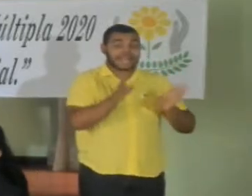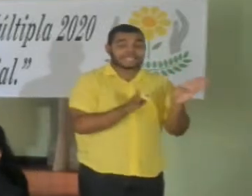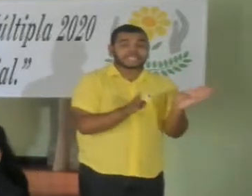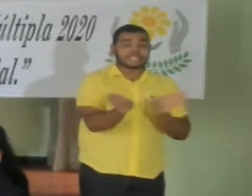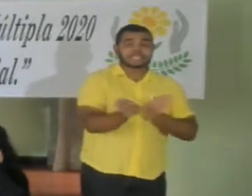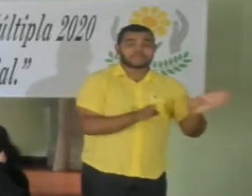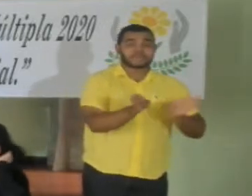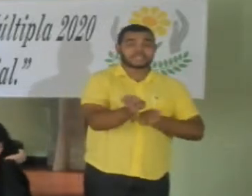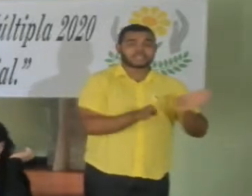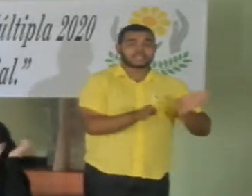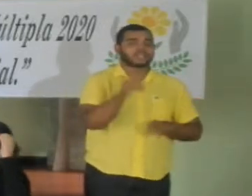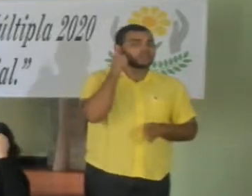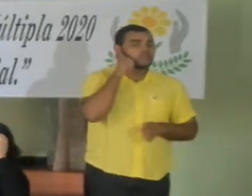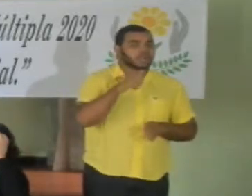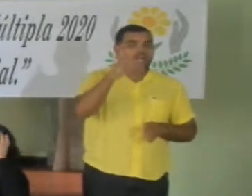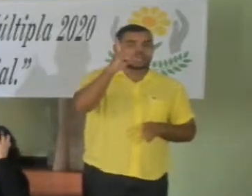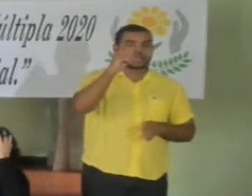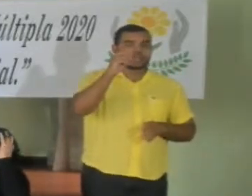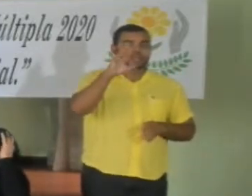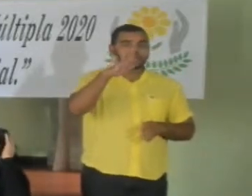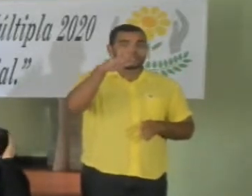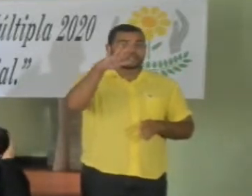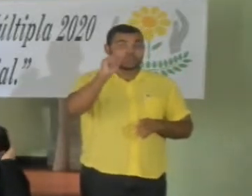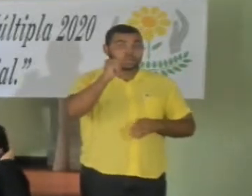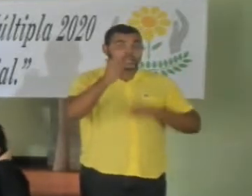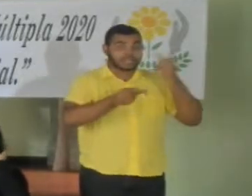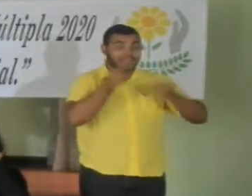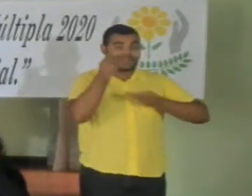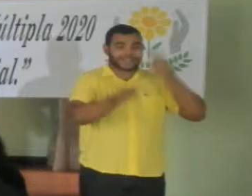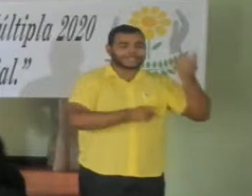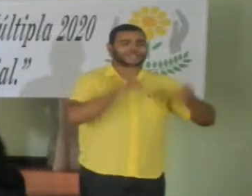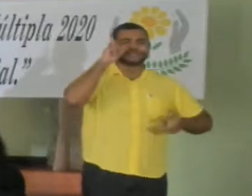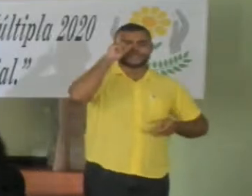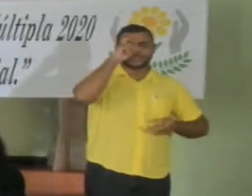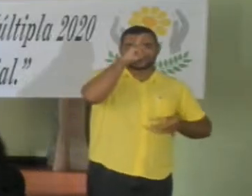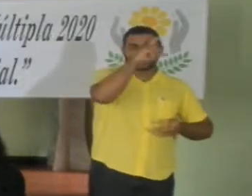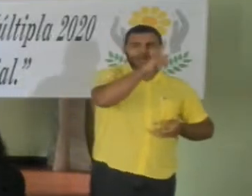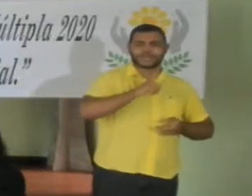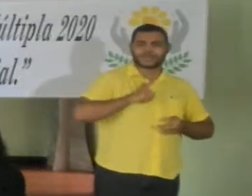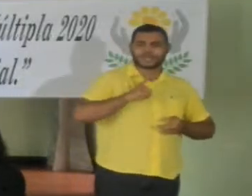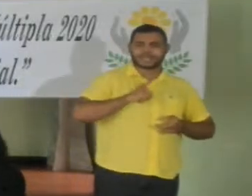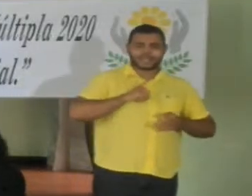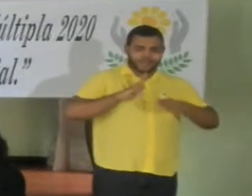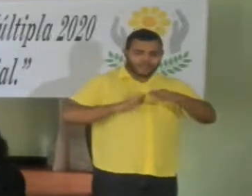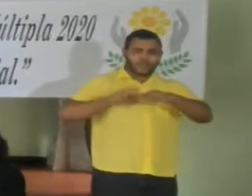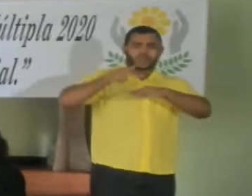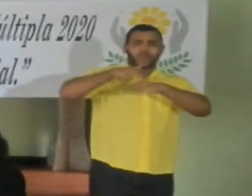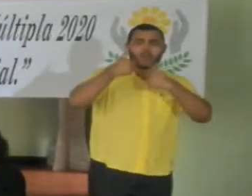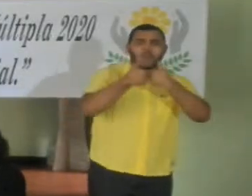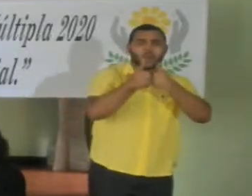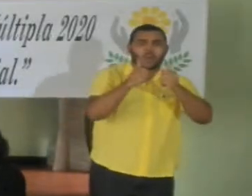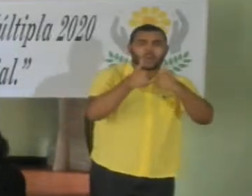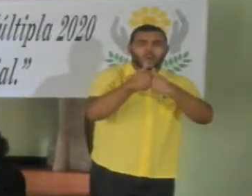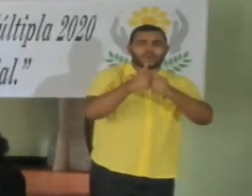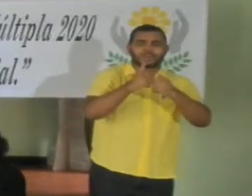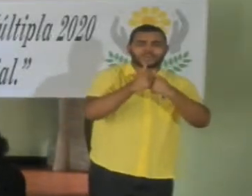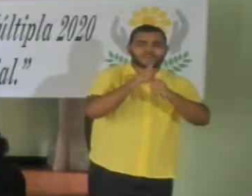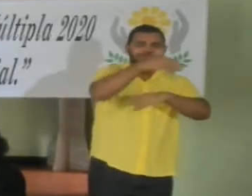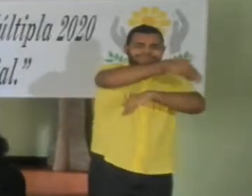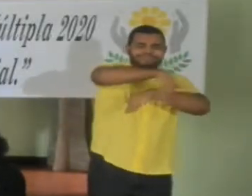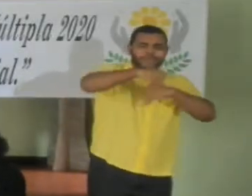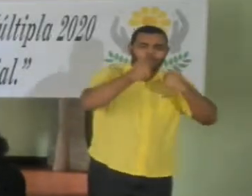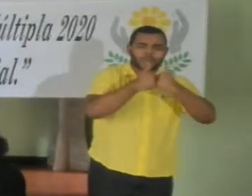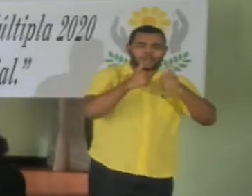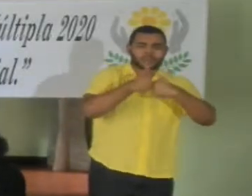A usuária Dórica Santana reivindica a dificuldade que enfrenta para poder subir no ônibus de transporte